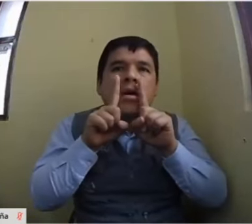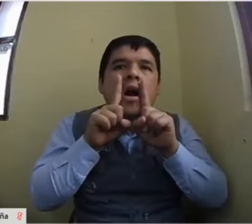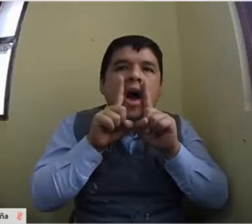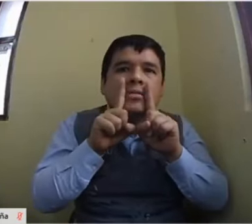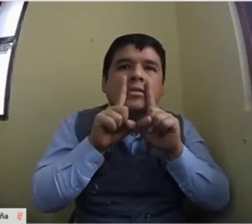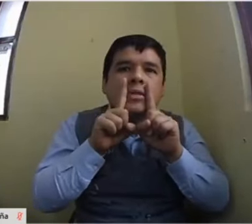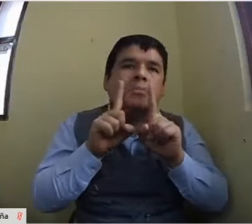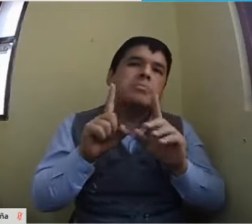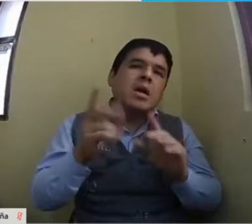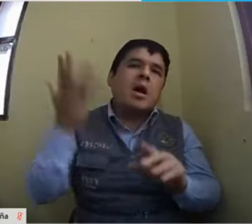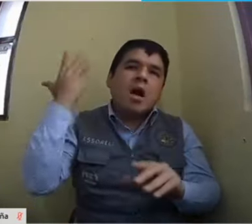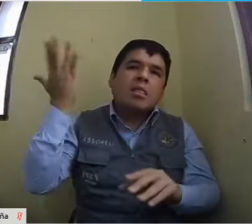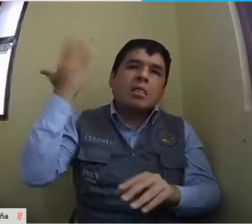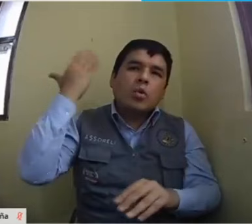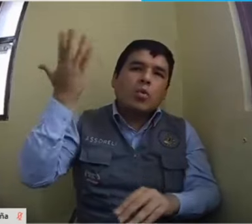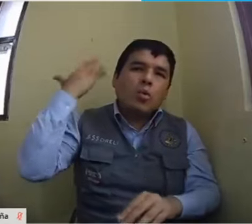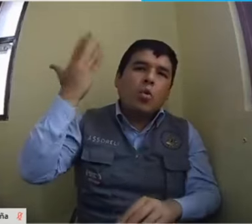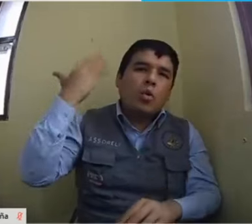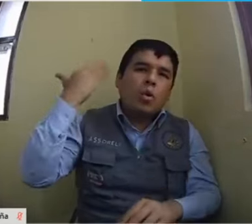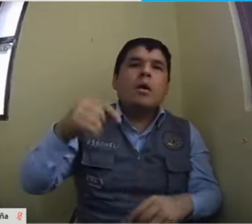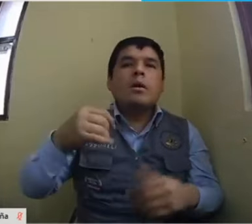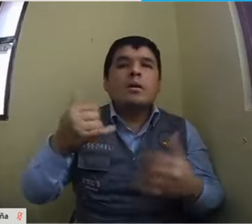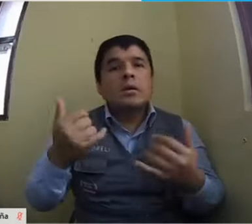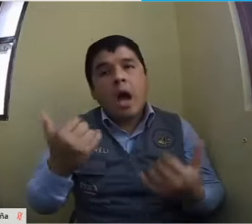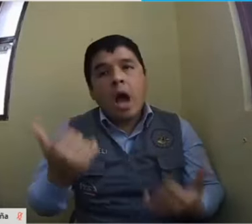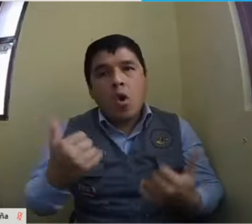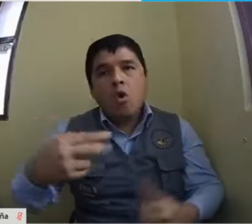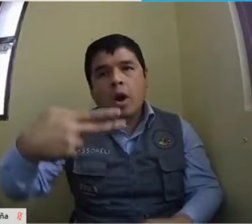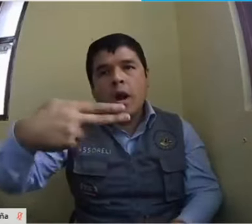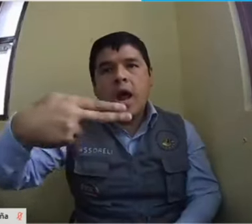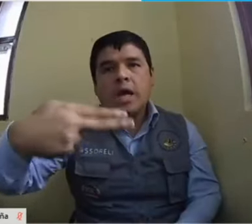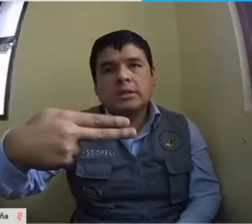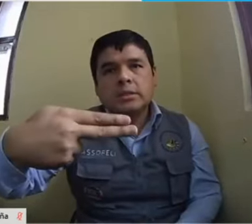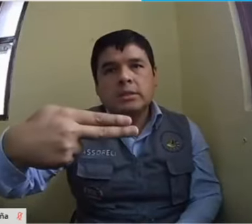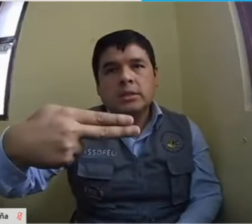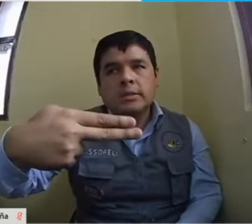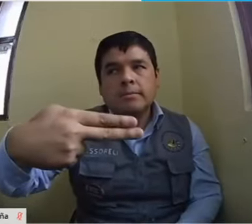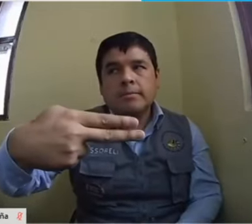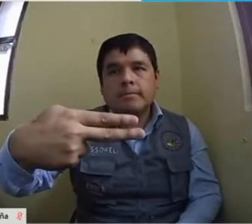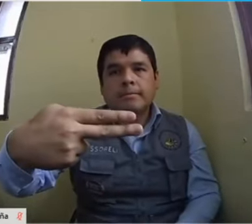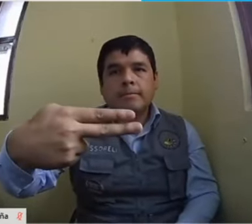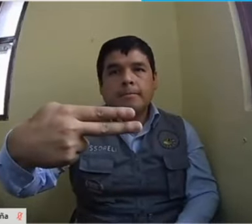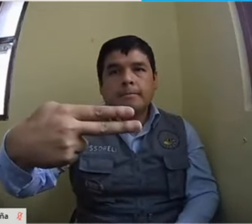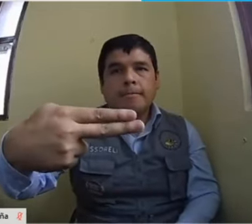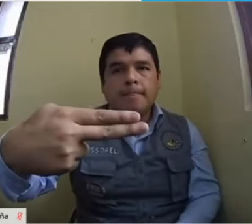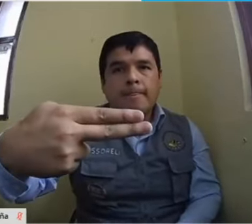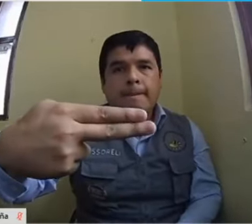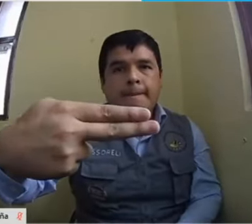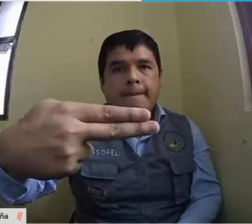era con los dos índices en la boca, haciendo la boca como la rayita de la H, ¿no? Pero ahora se utiliza más